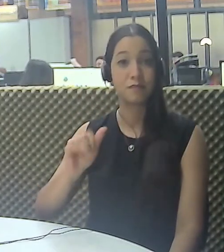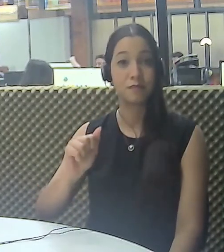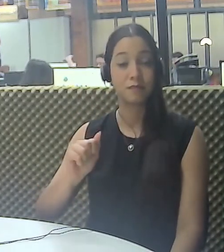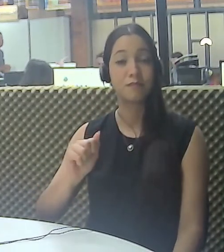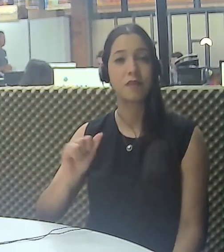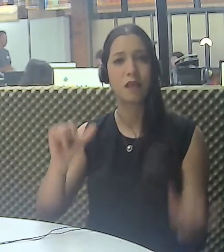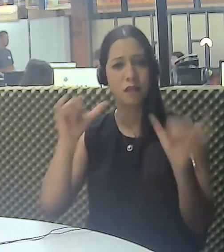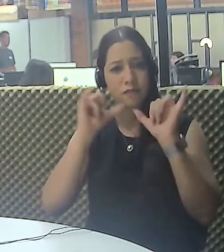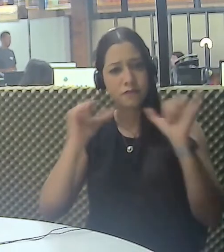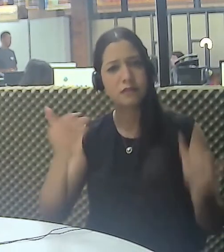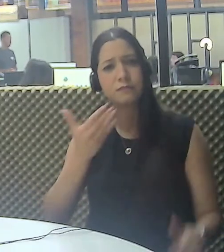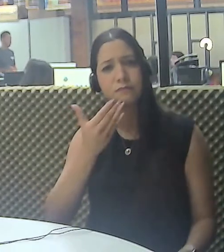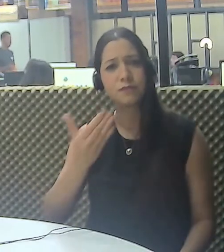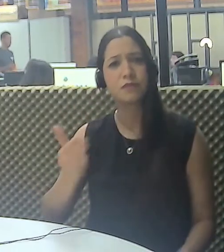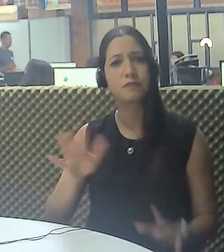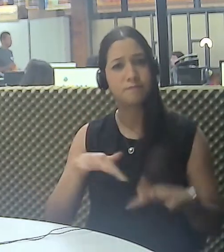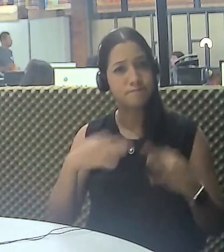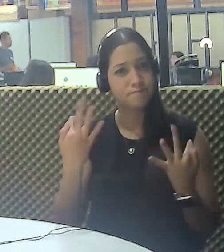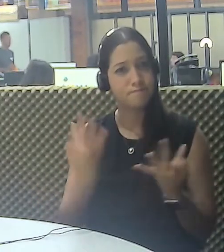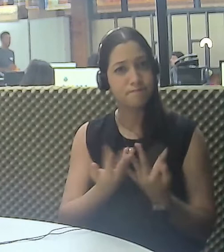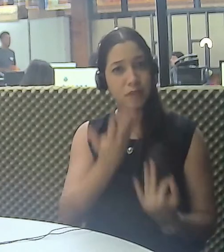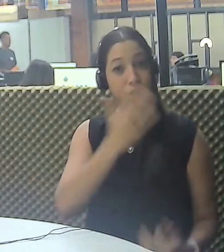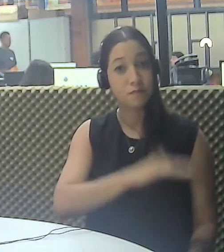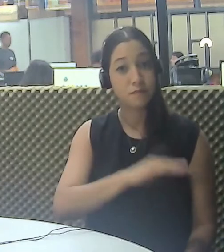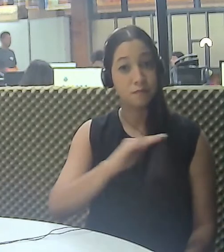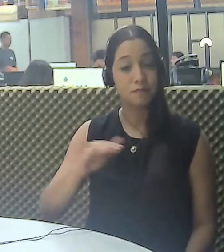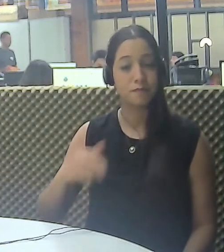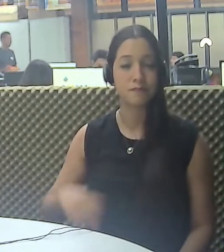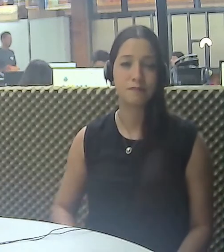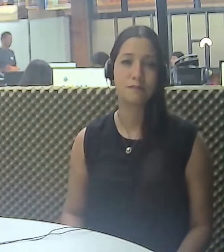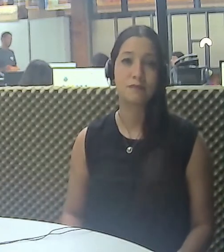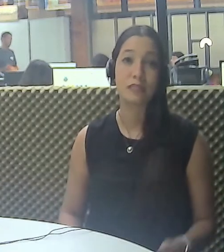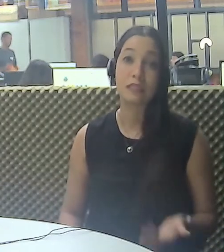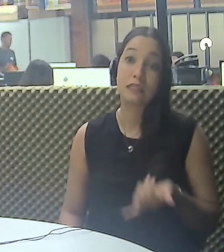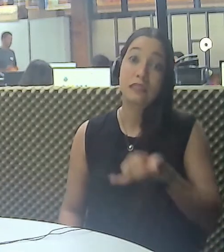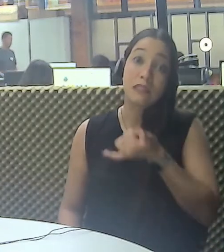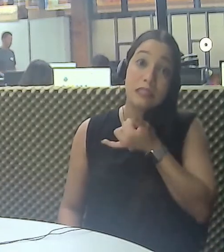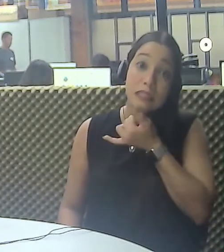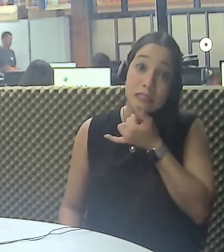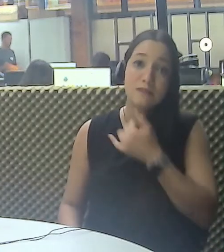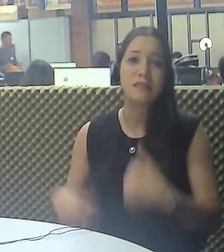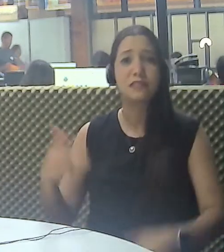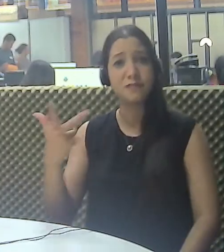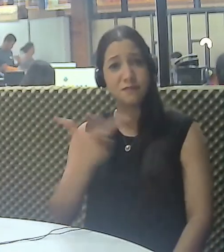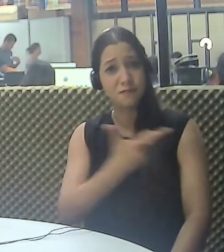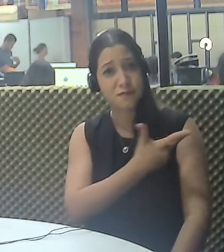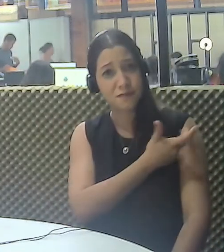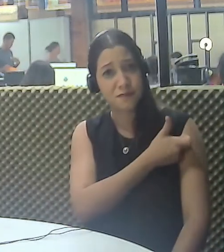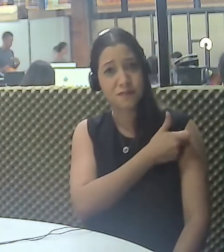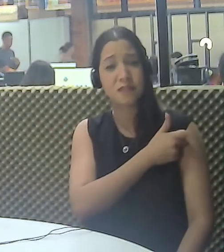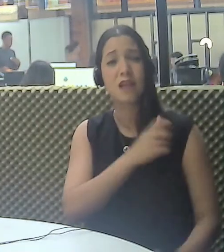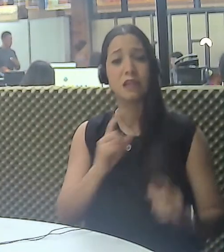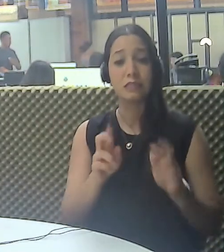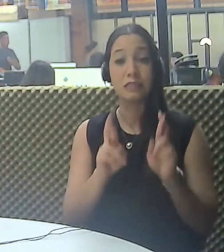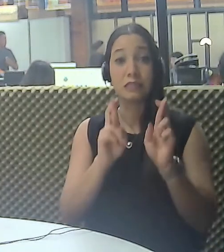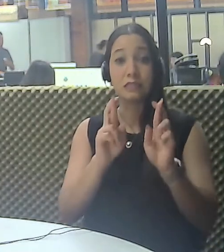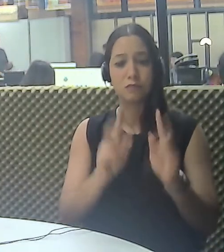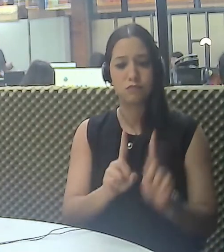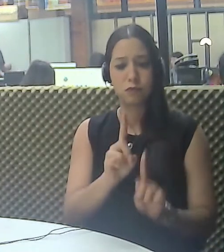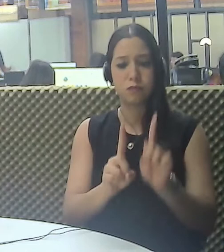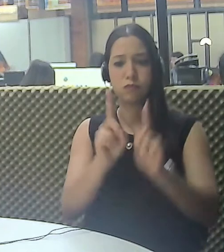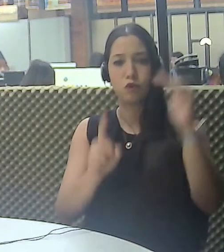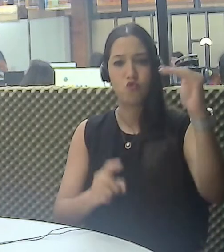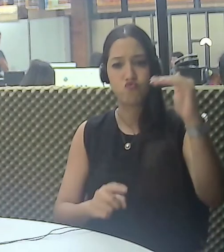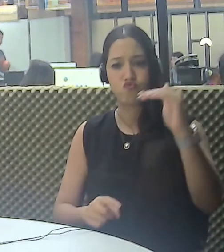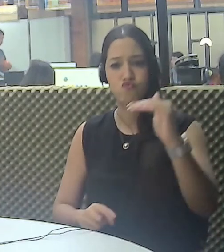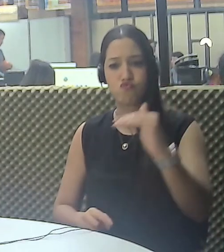faz um apelo para as famílias dessas crianças. Infelizmente, a cobertura vacinal está muito abaixo da expectativa. A